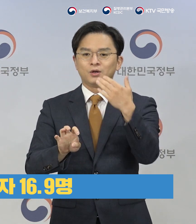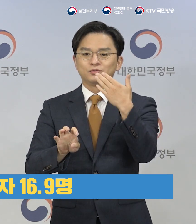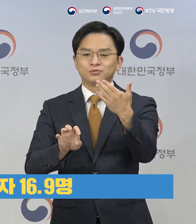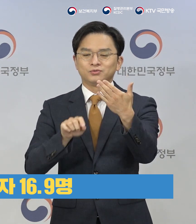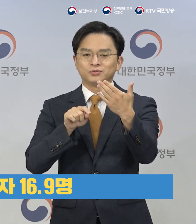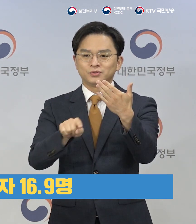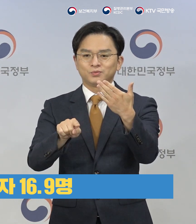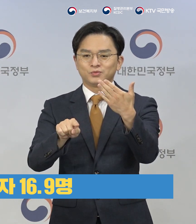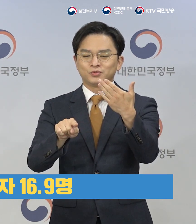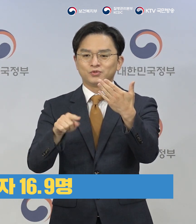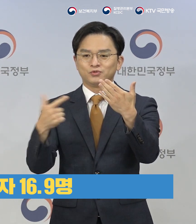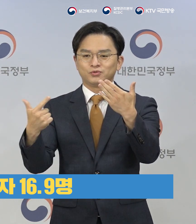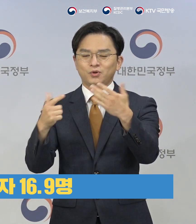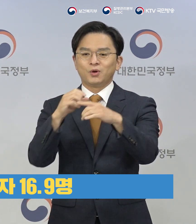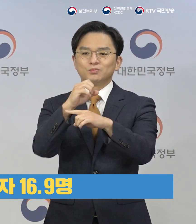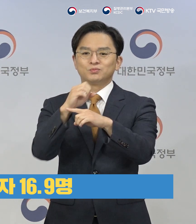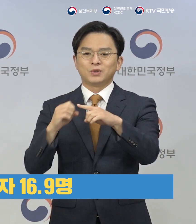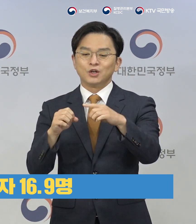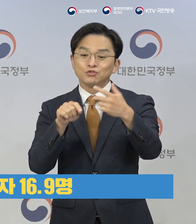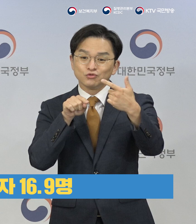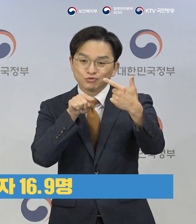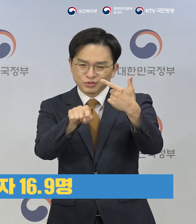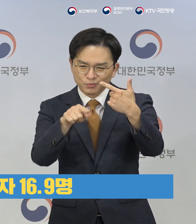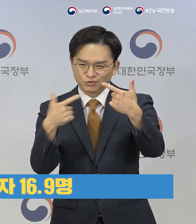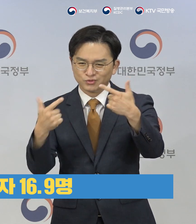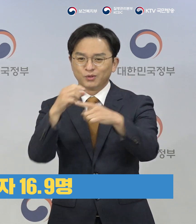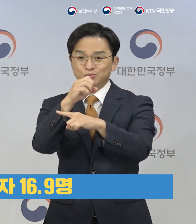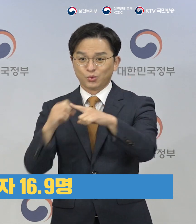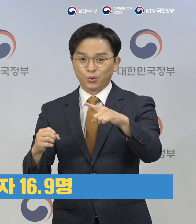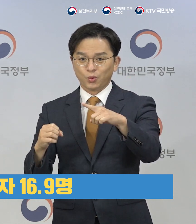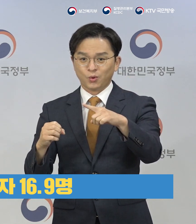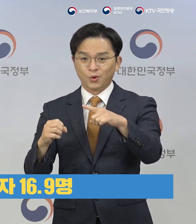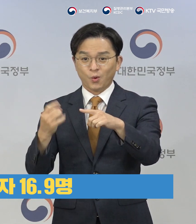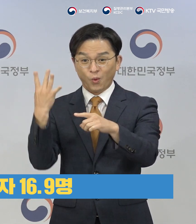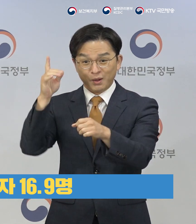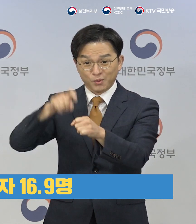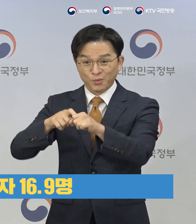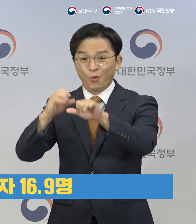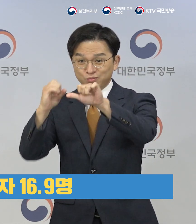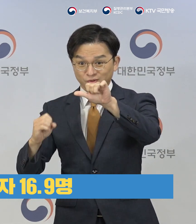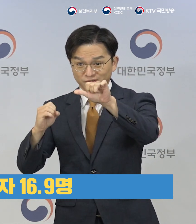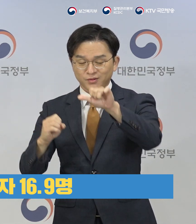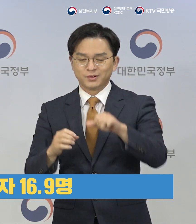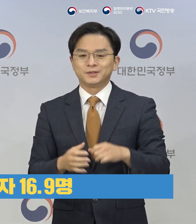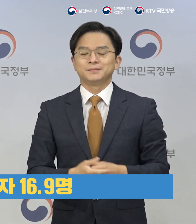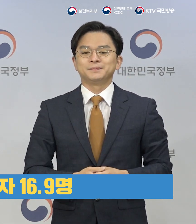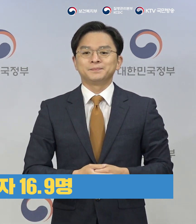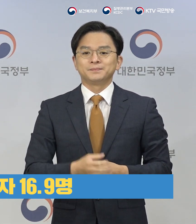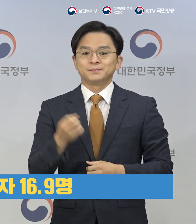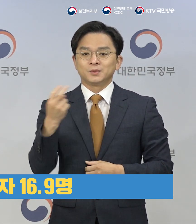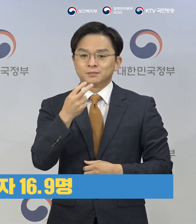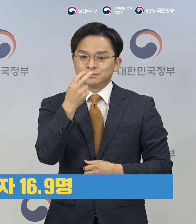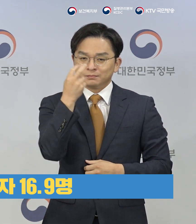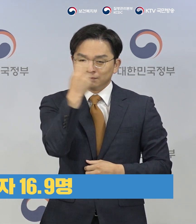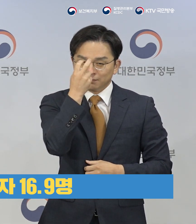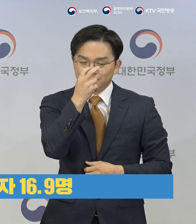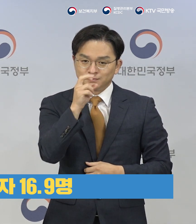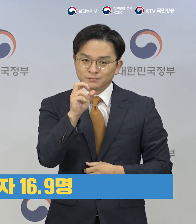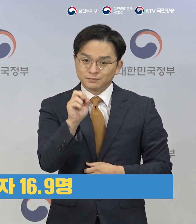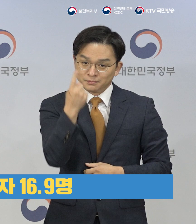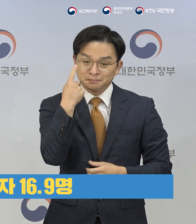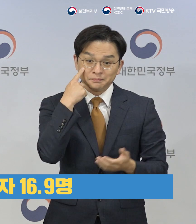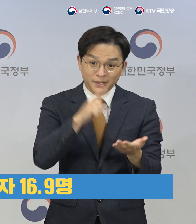비율은 지난 2주간 6.6%로 5%대에 근접해 가고 있고 방역망 내